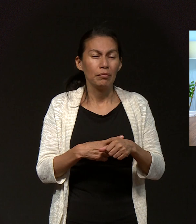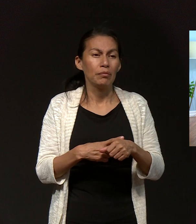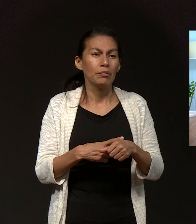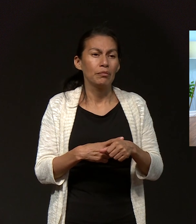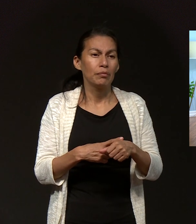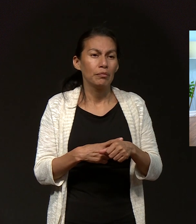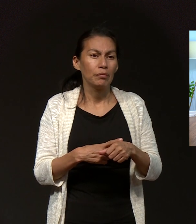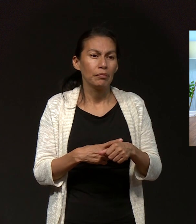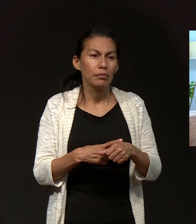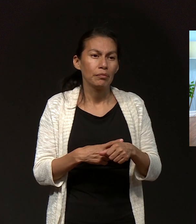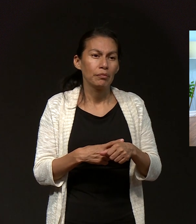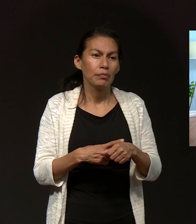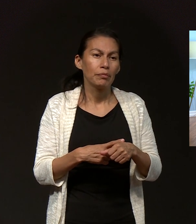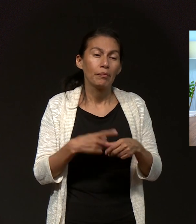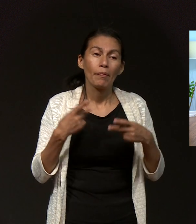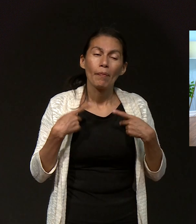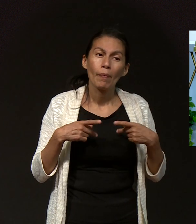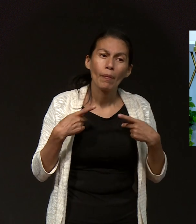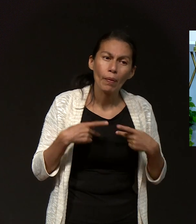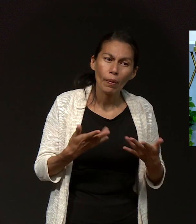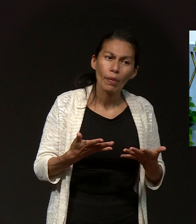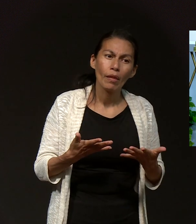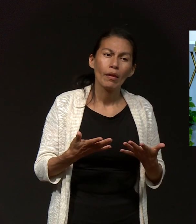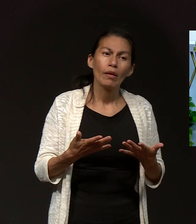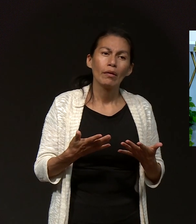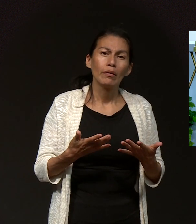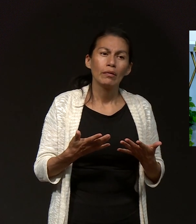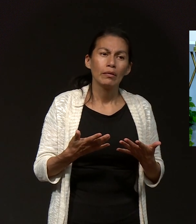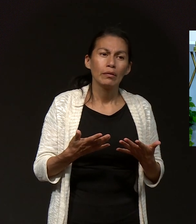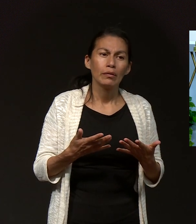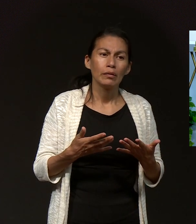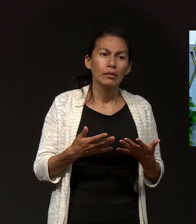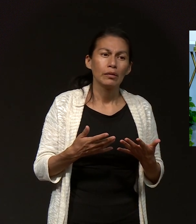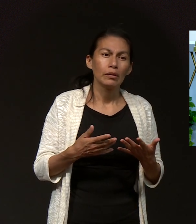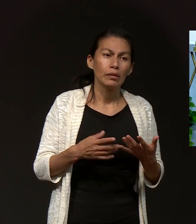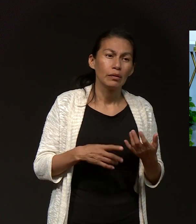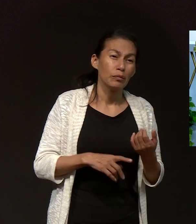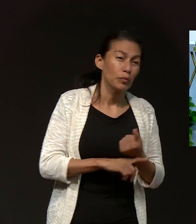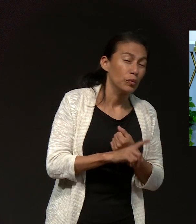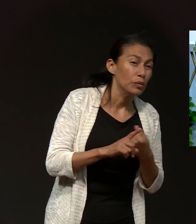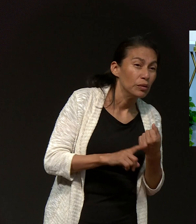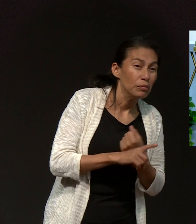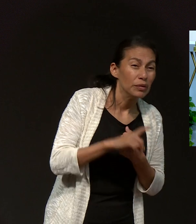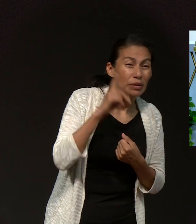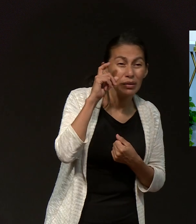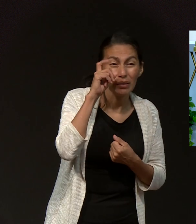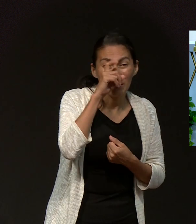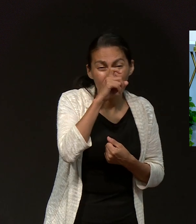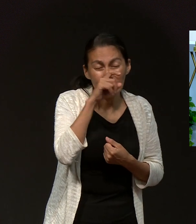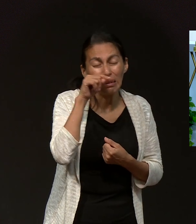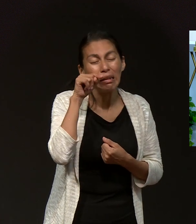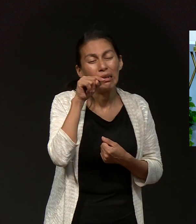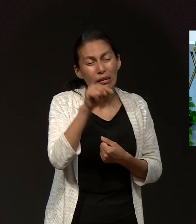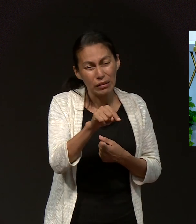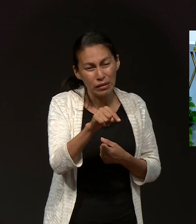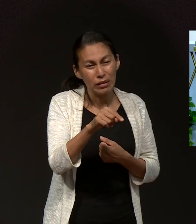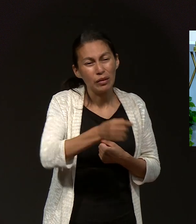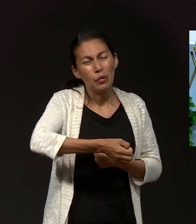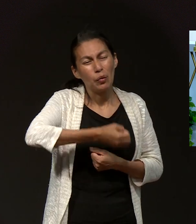las personas enfermas que padecen alguna crisis.